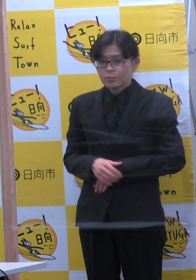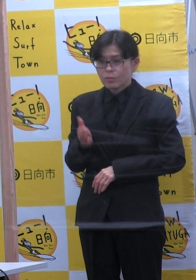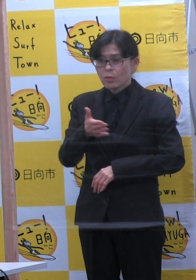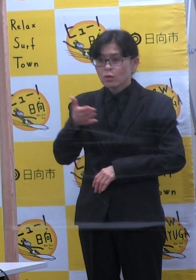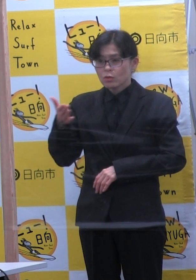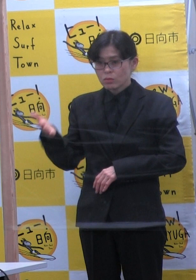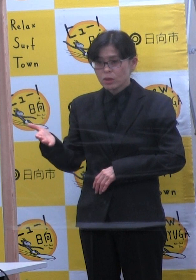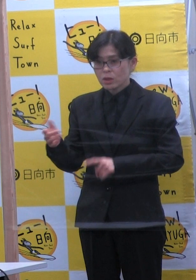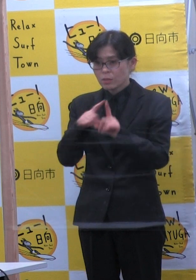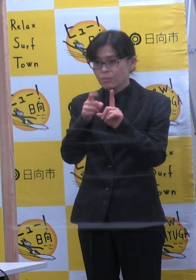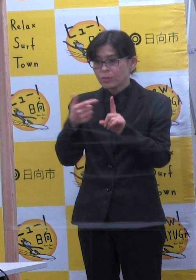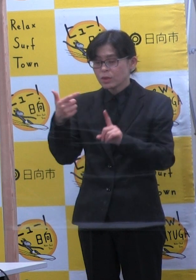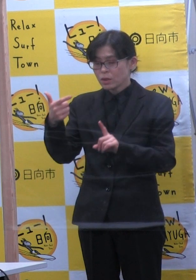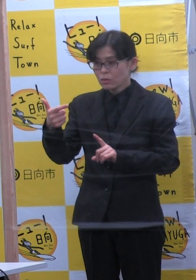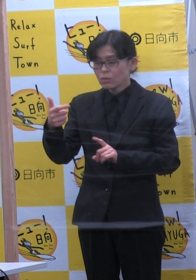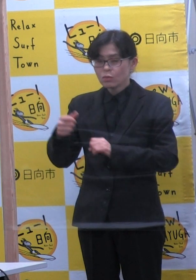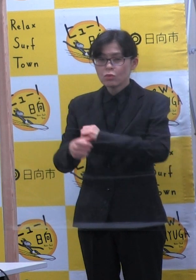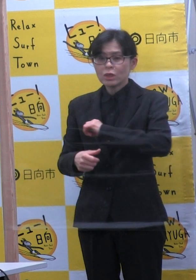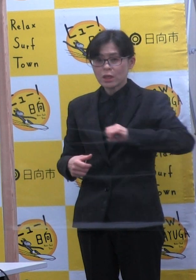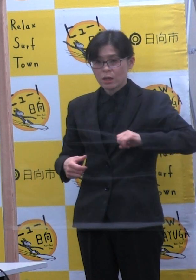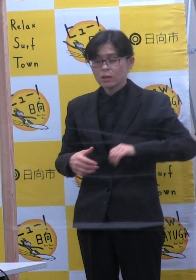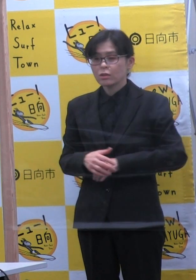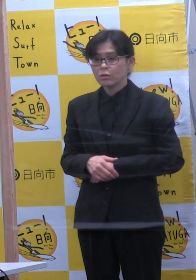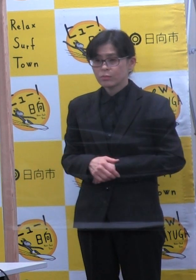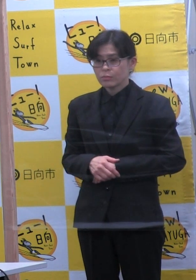次に6ページ左側です。